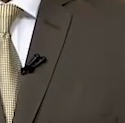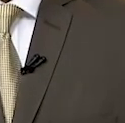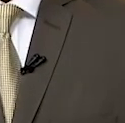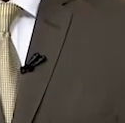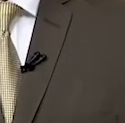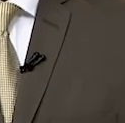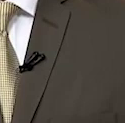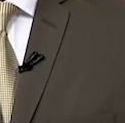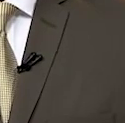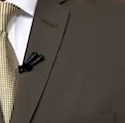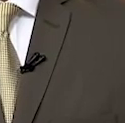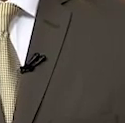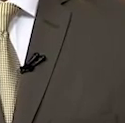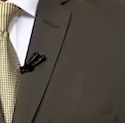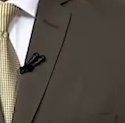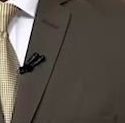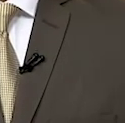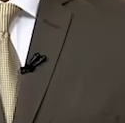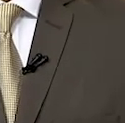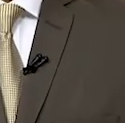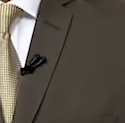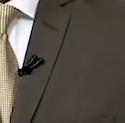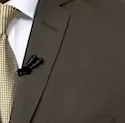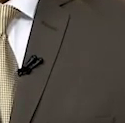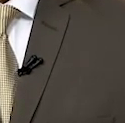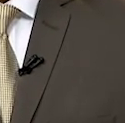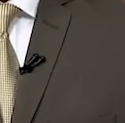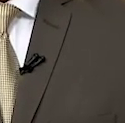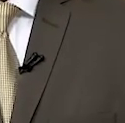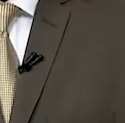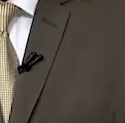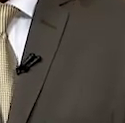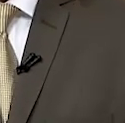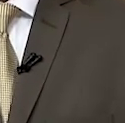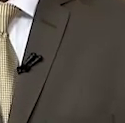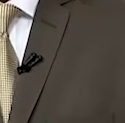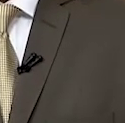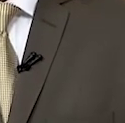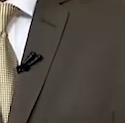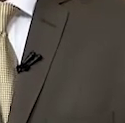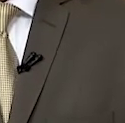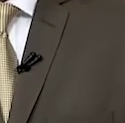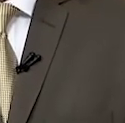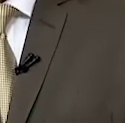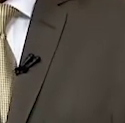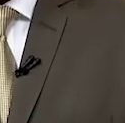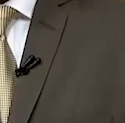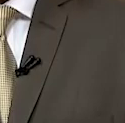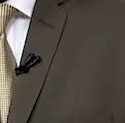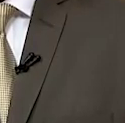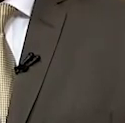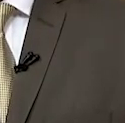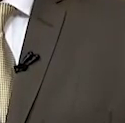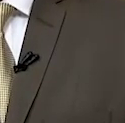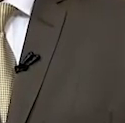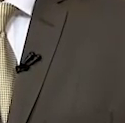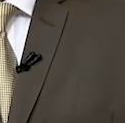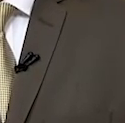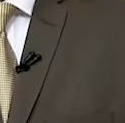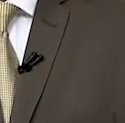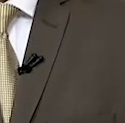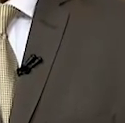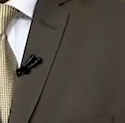governo federal. Por que se foca tanto nas micro e pequenas empresas? Porque é nesse setor, nas empresas menores, que